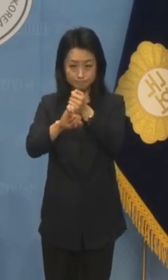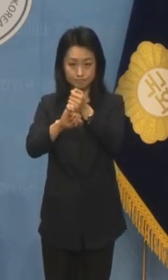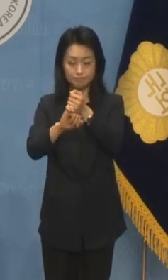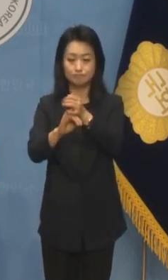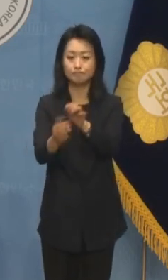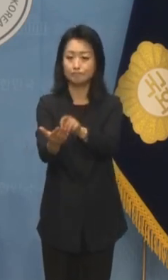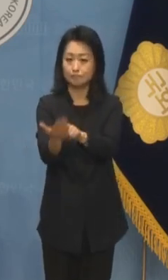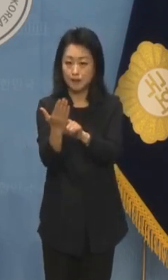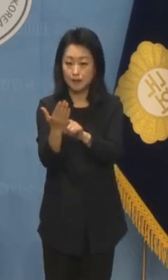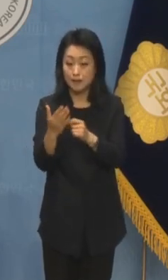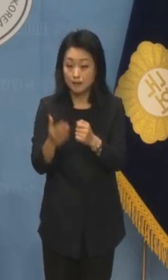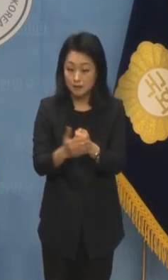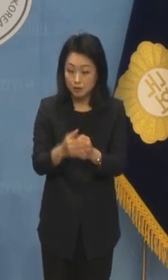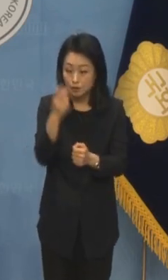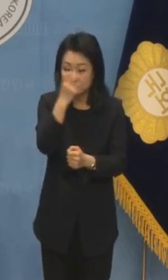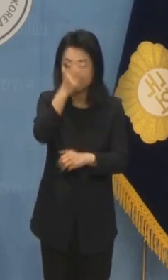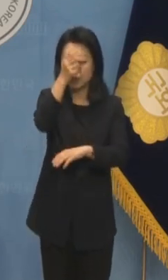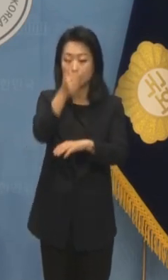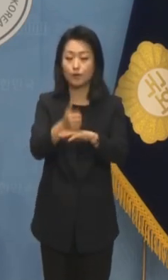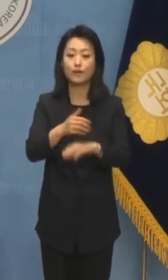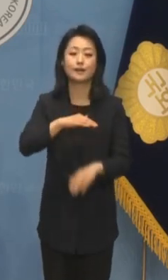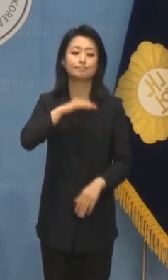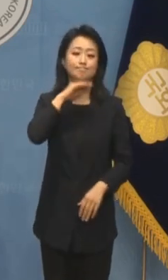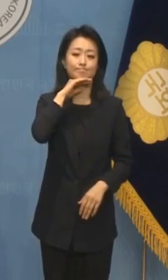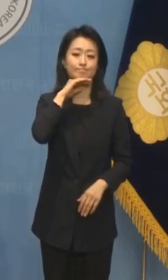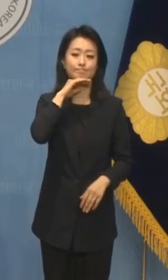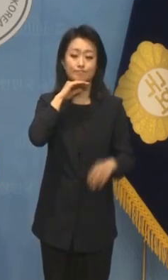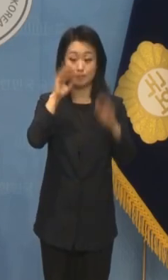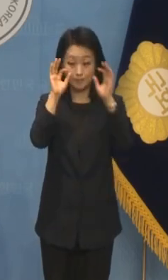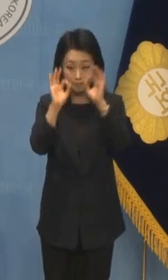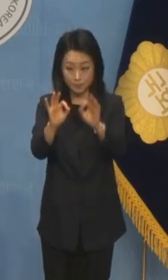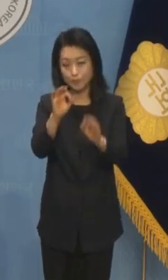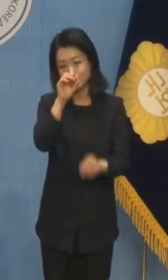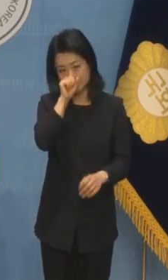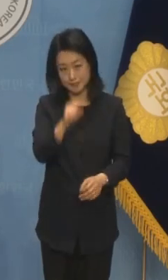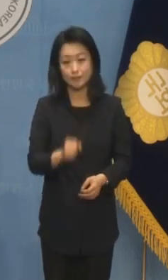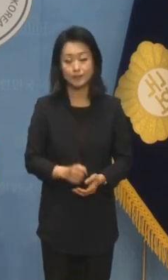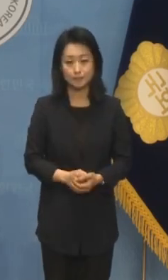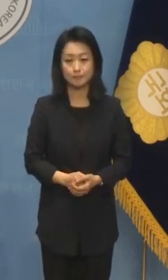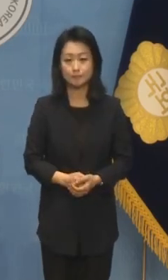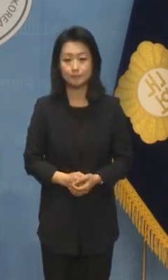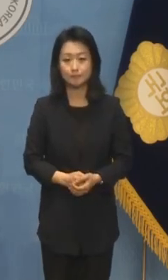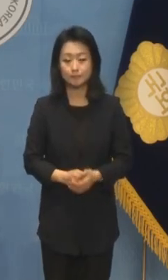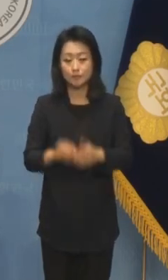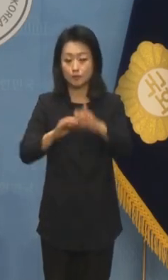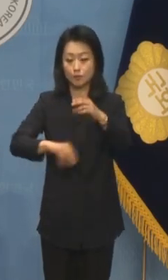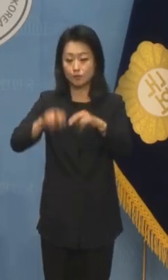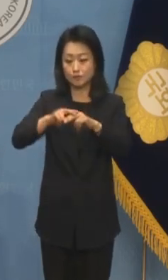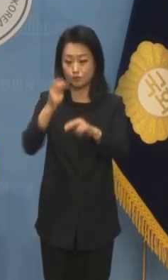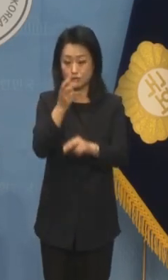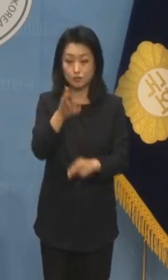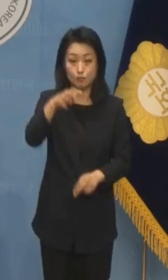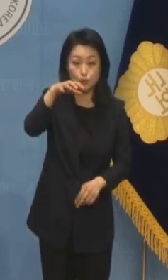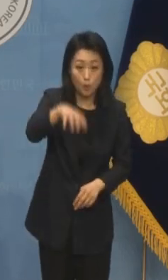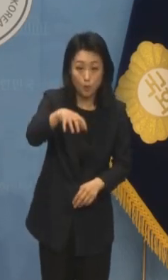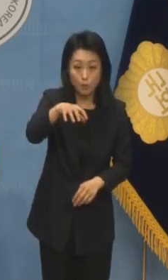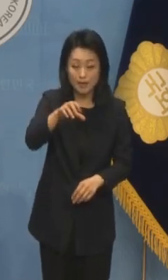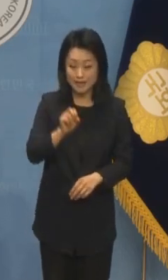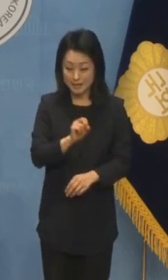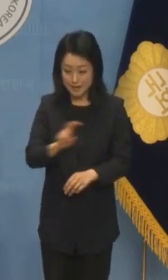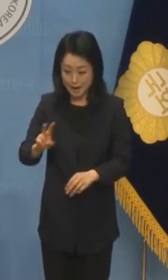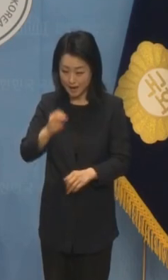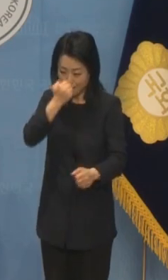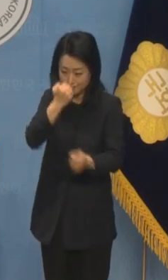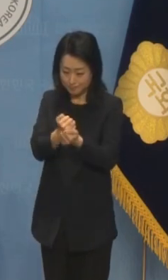만큼 수사 결과를 지켜보는 것이 순리일 것입니다. 공수처는 문재인 정부 시절 야당이 단독으로